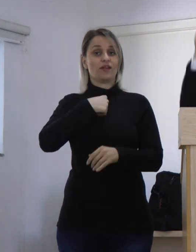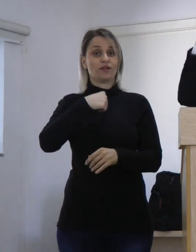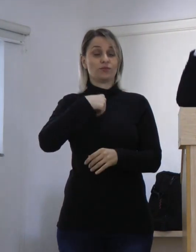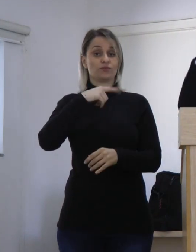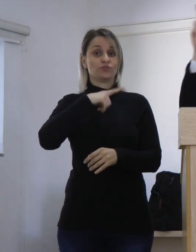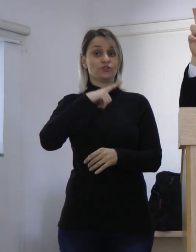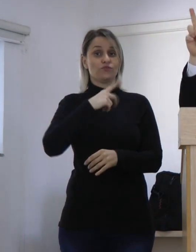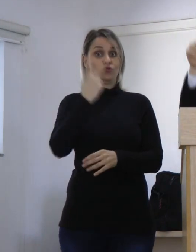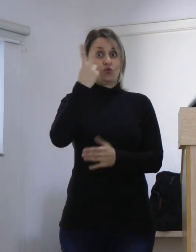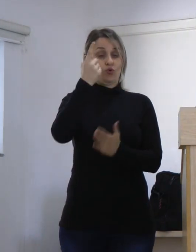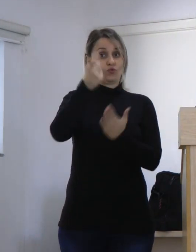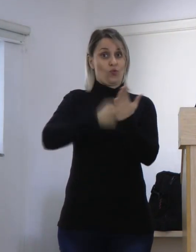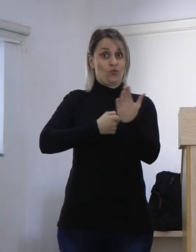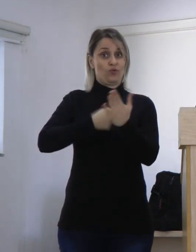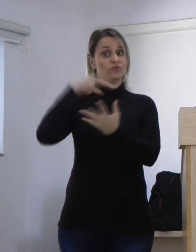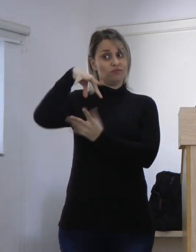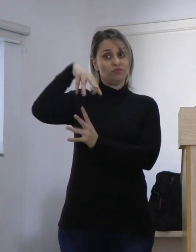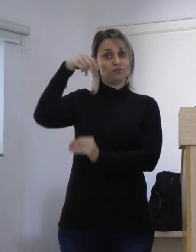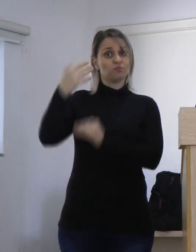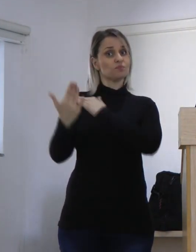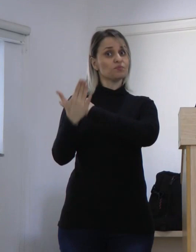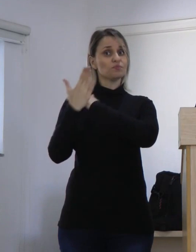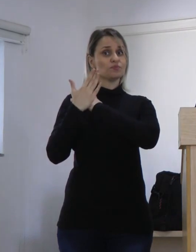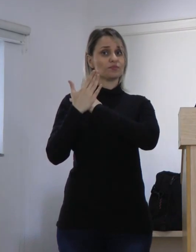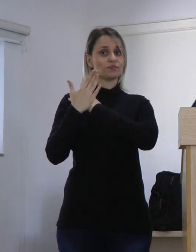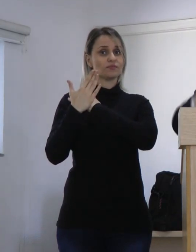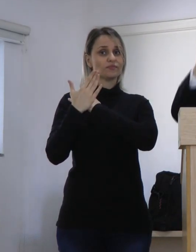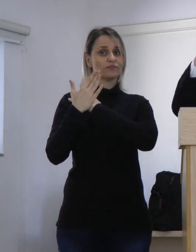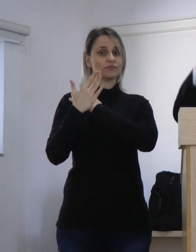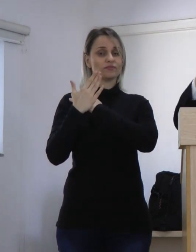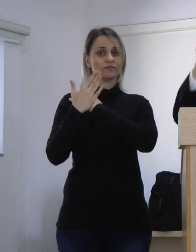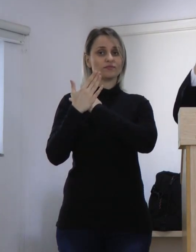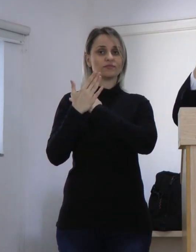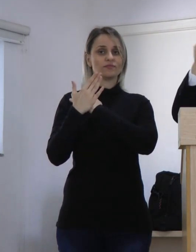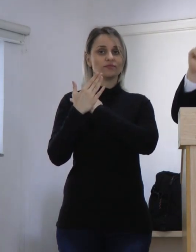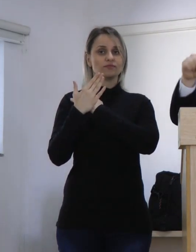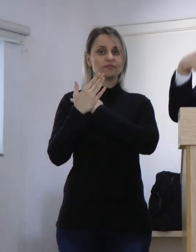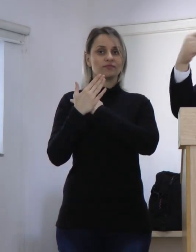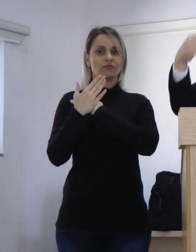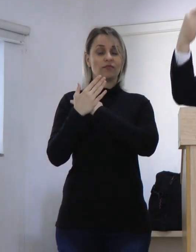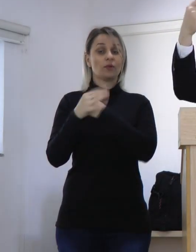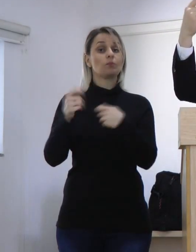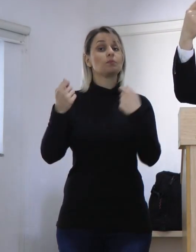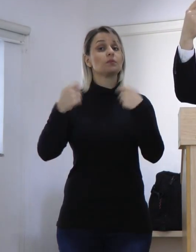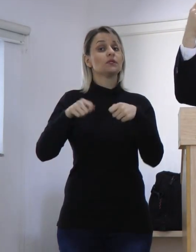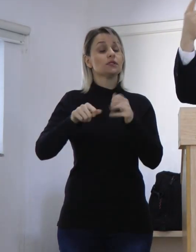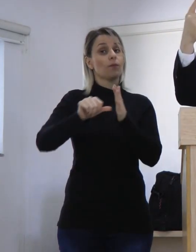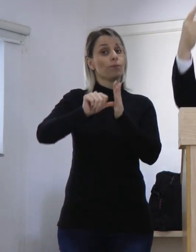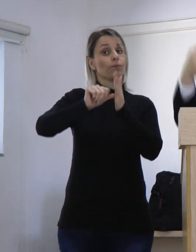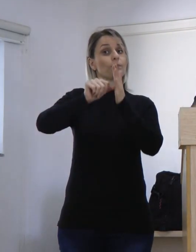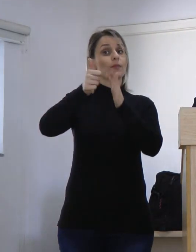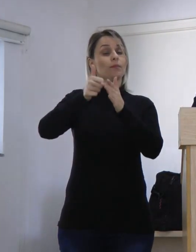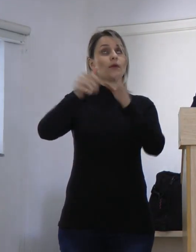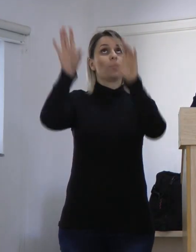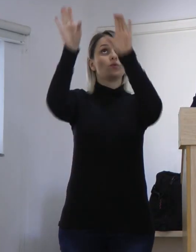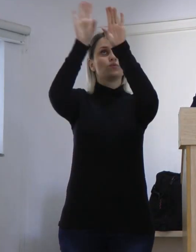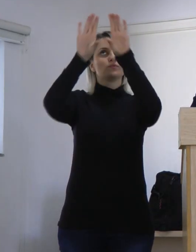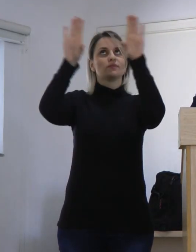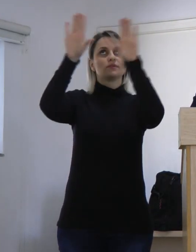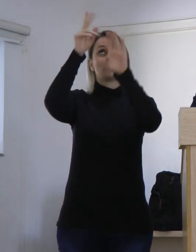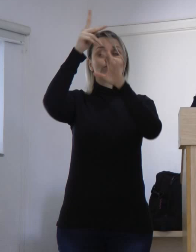foi um não, foram 2 concursos. Então vamos buscar primeiro o reino dos céus e a sua